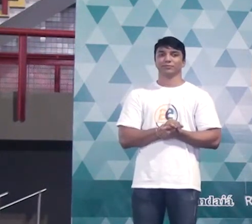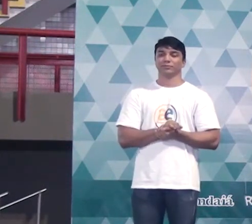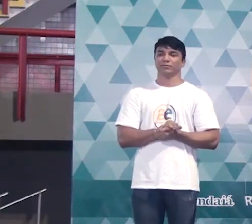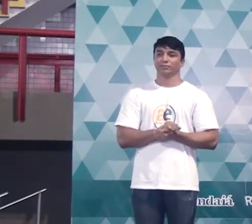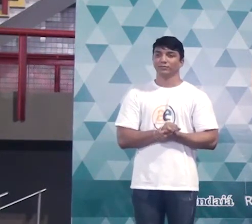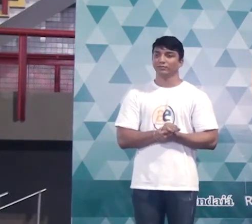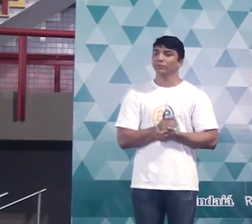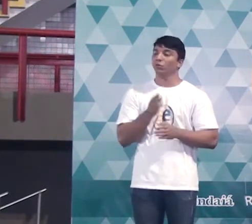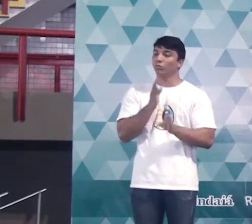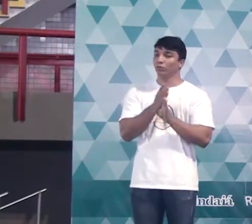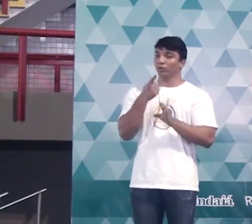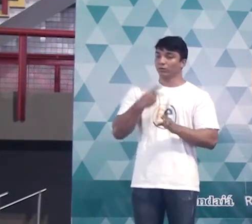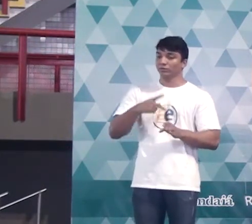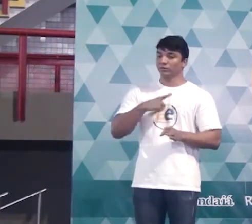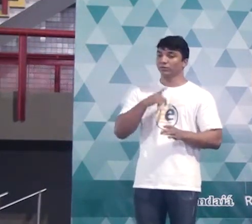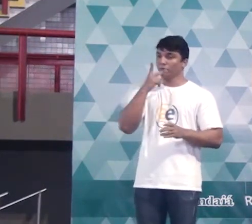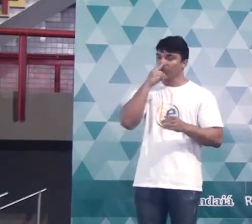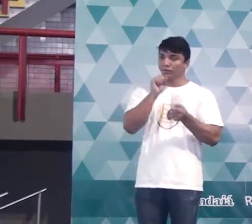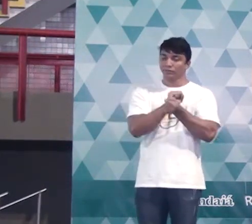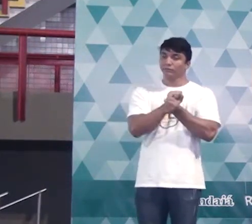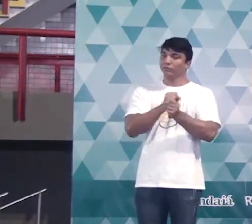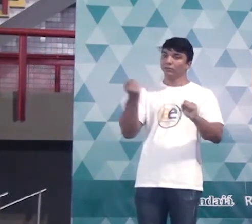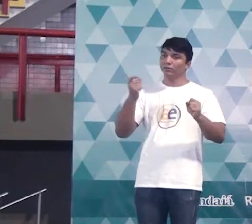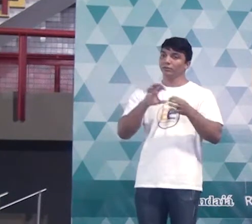Porque nós temos independência.